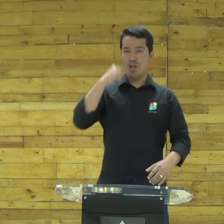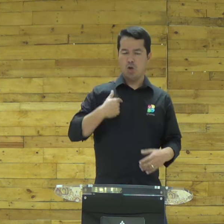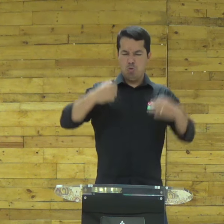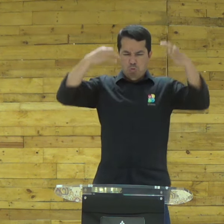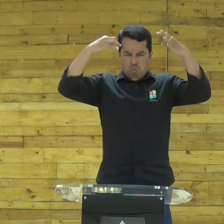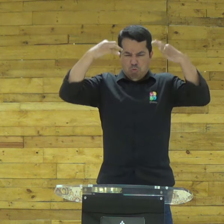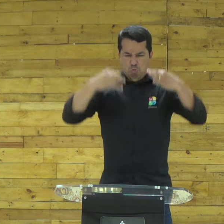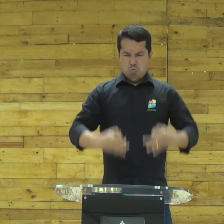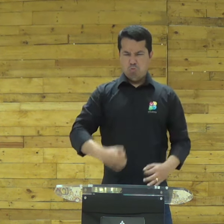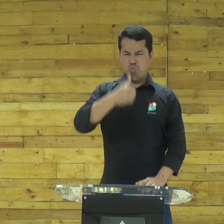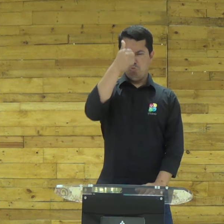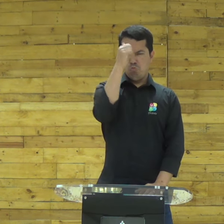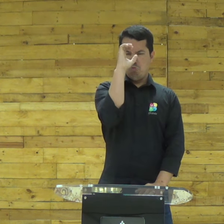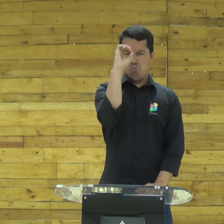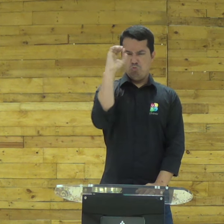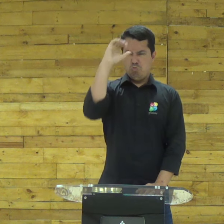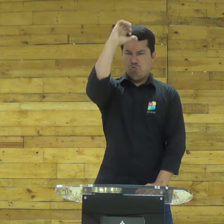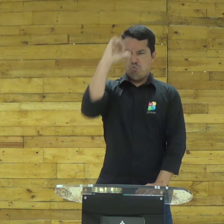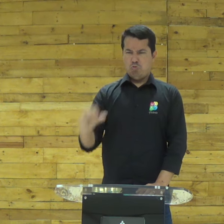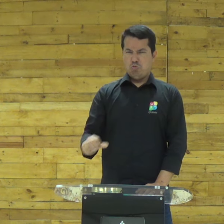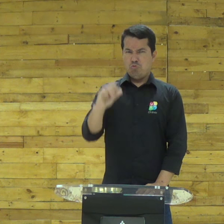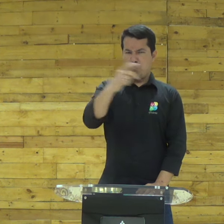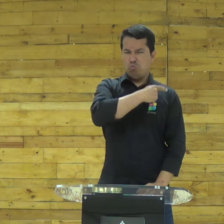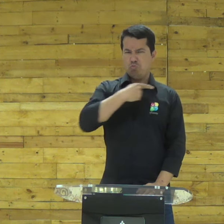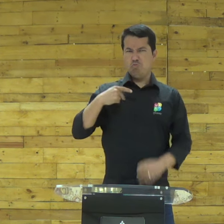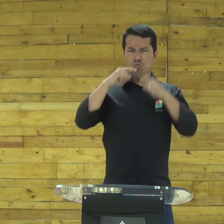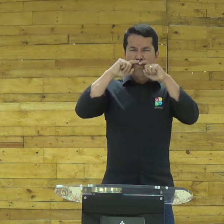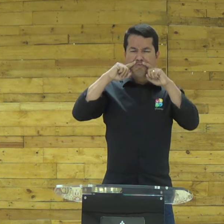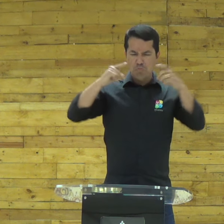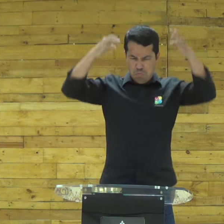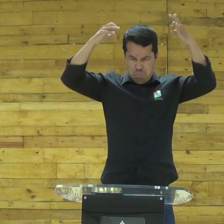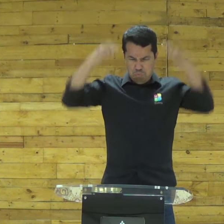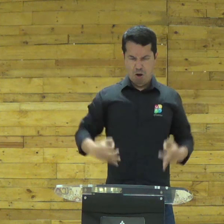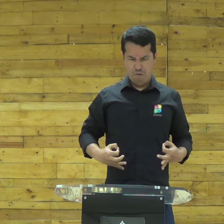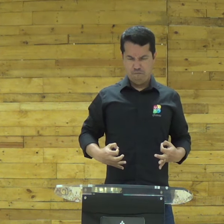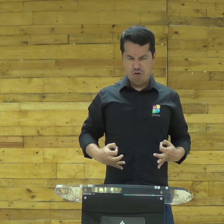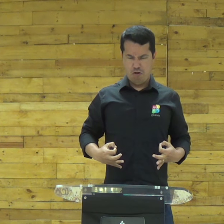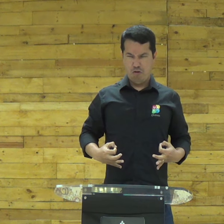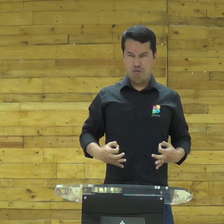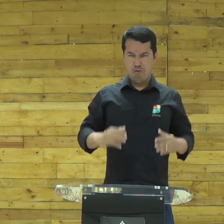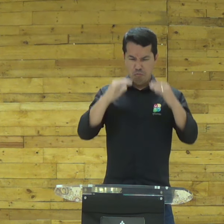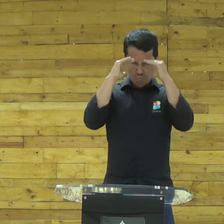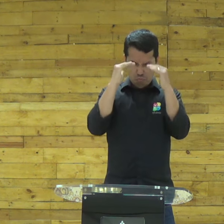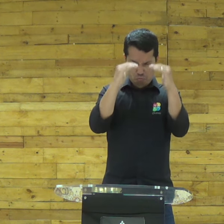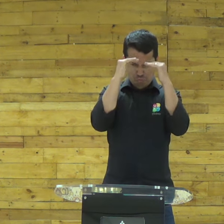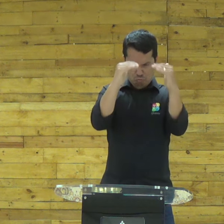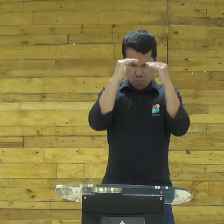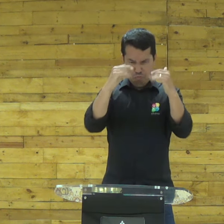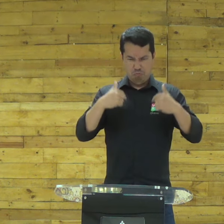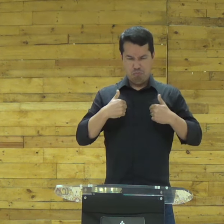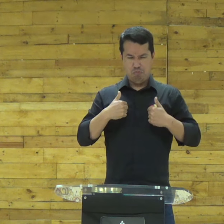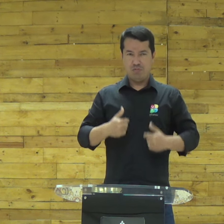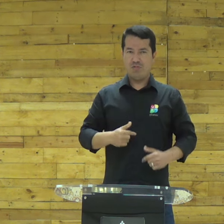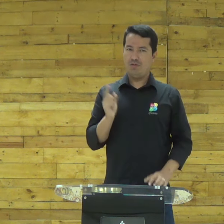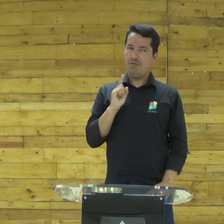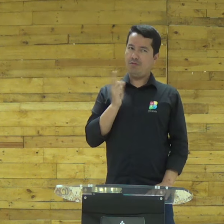porque eu não quero que você pense Ah ele é perfeito 100% ele é o pastor e é